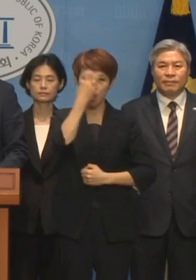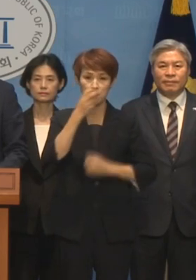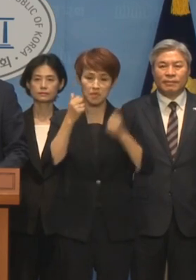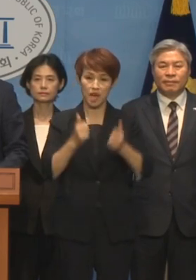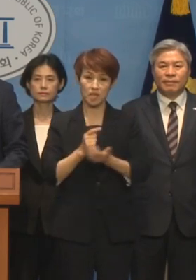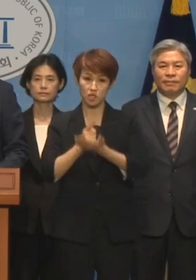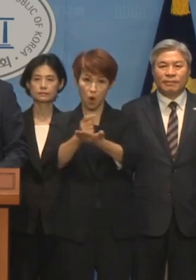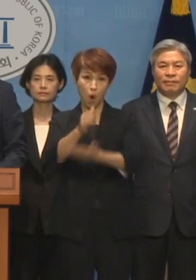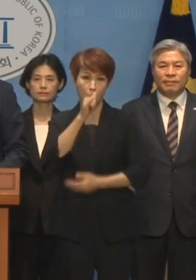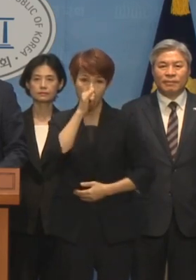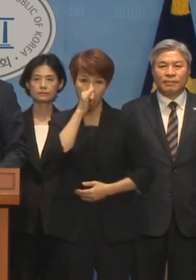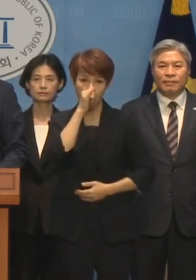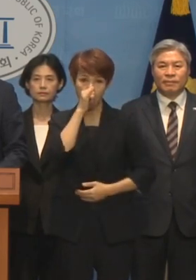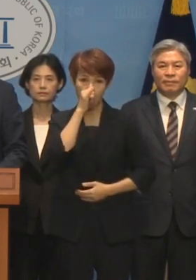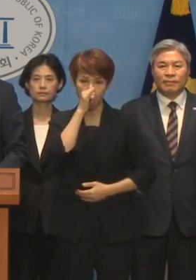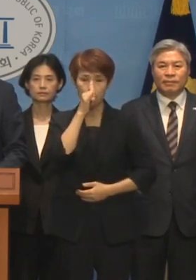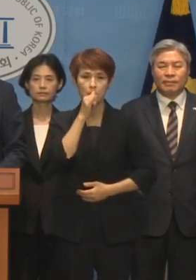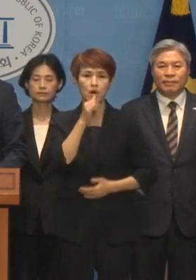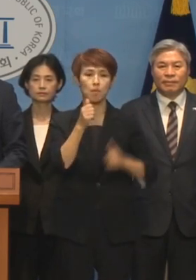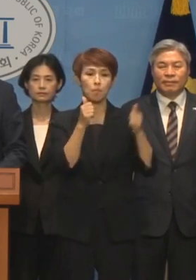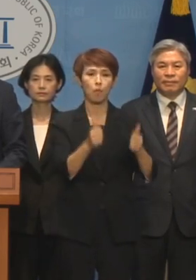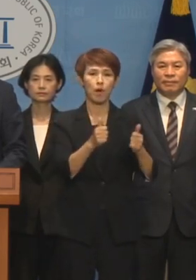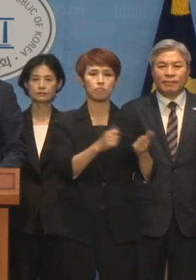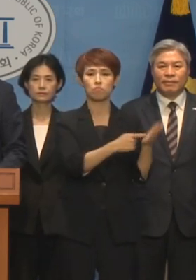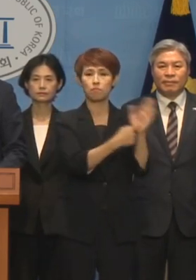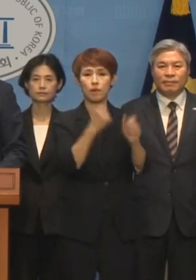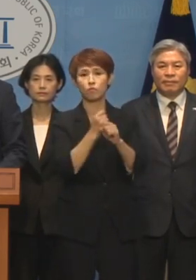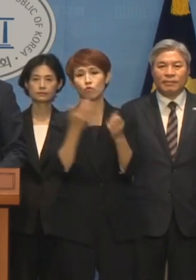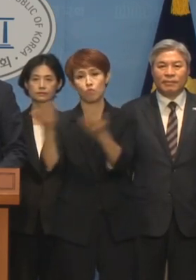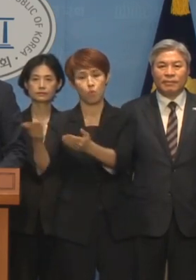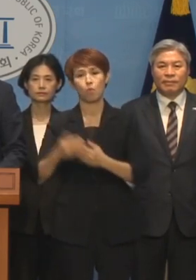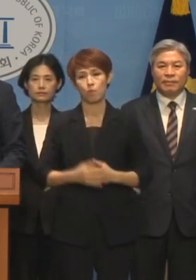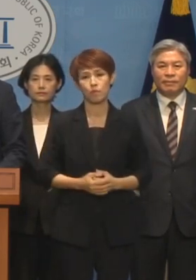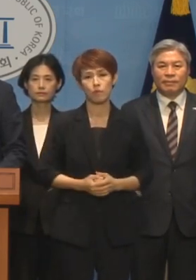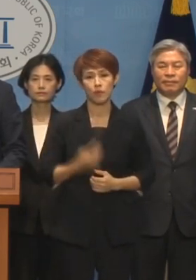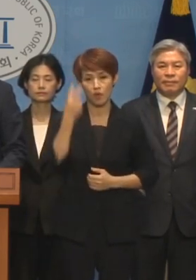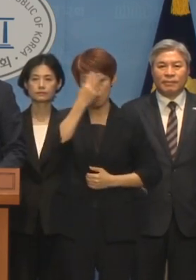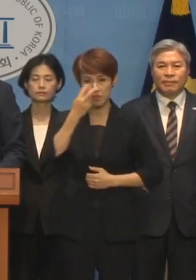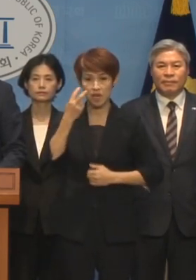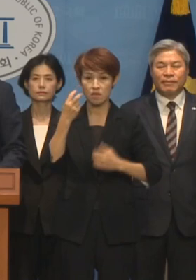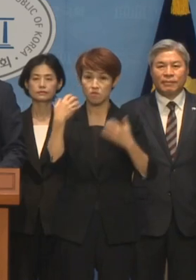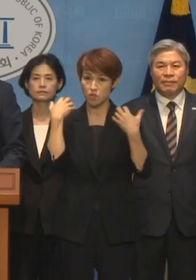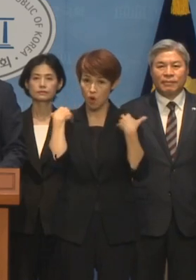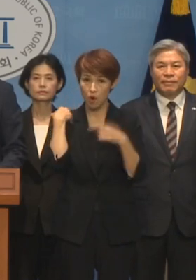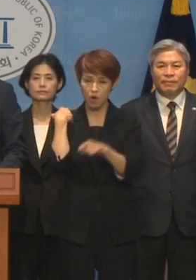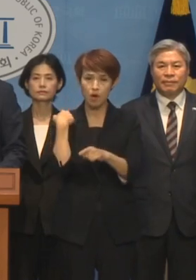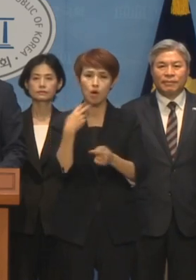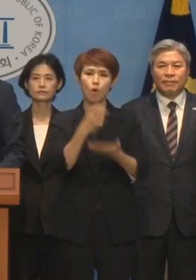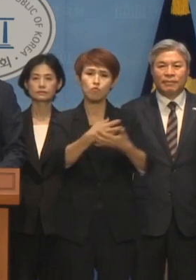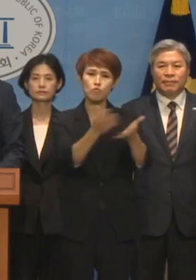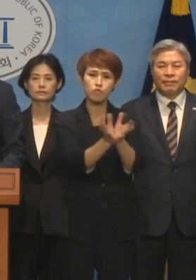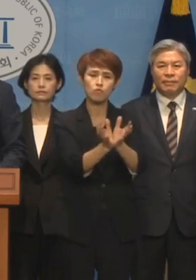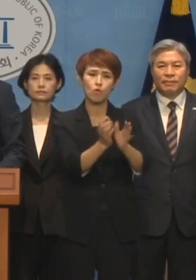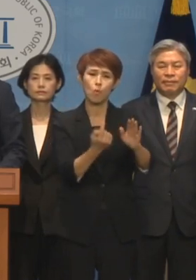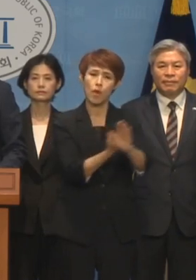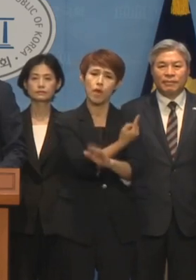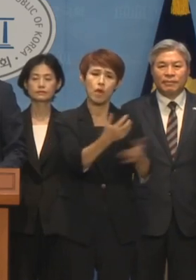따라 법관이 발부하게 되어 있습니다. 검찰청은 법무부 외청에